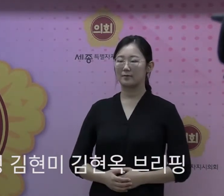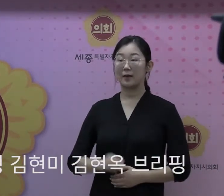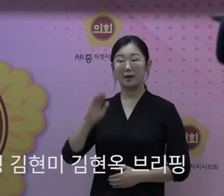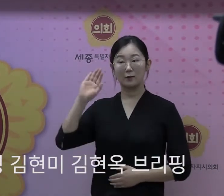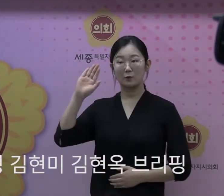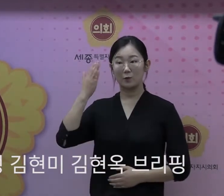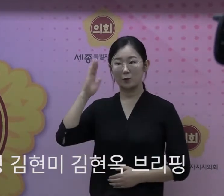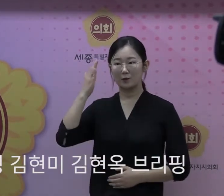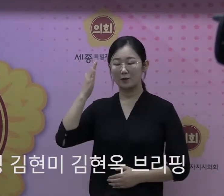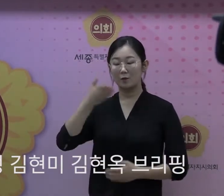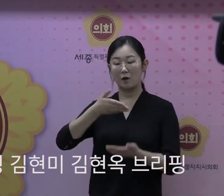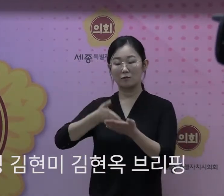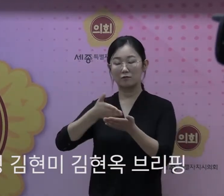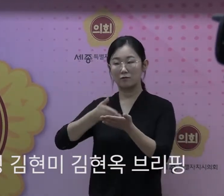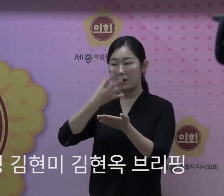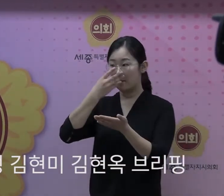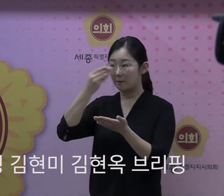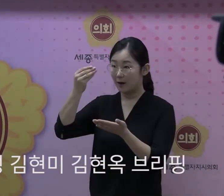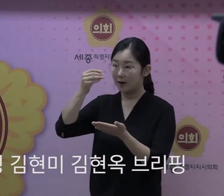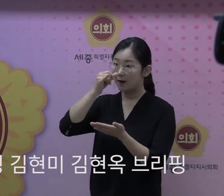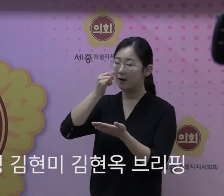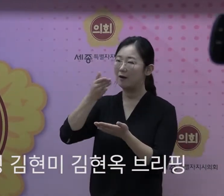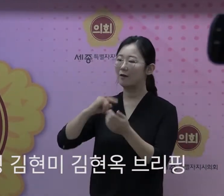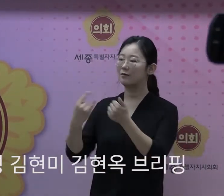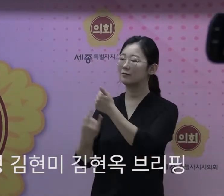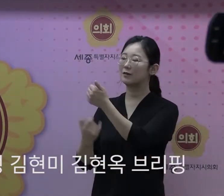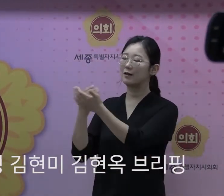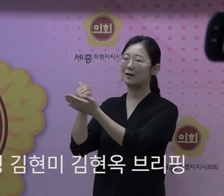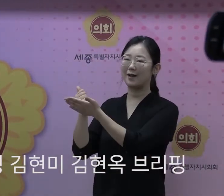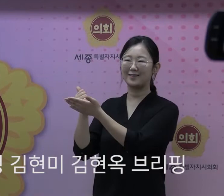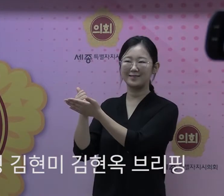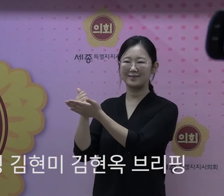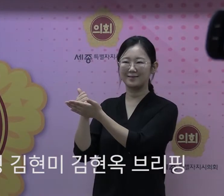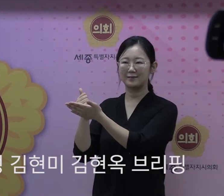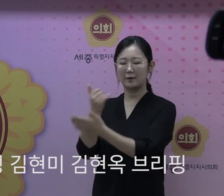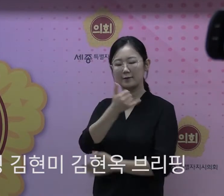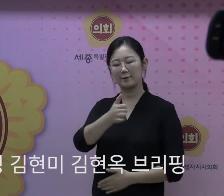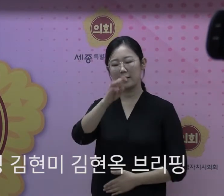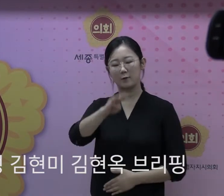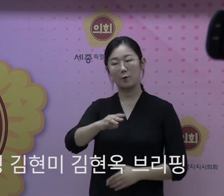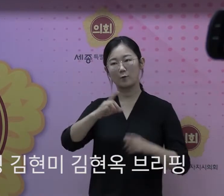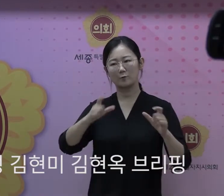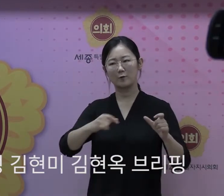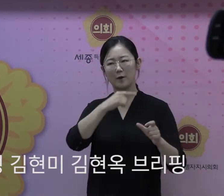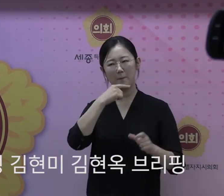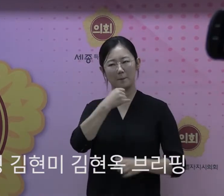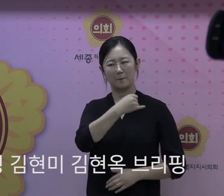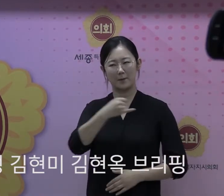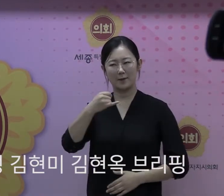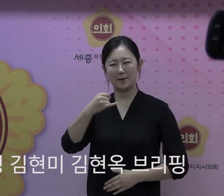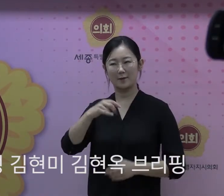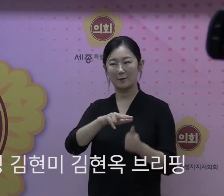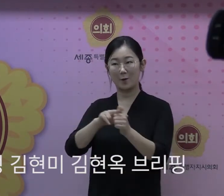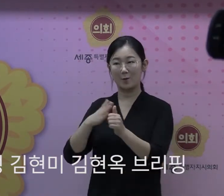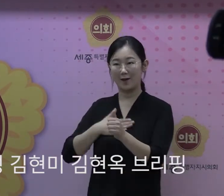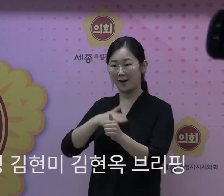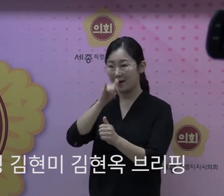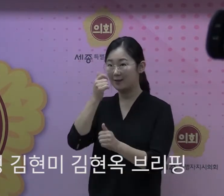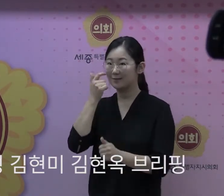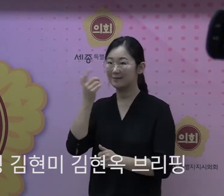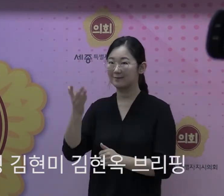최근 그 뉴스를 통해 가지고 우리 위원장님께서도 새벽시 빚이 얼마나 있는지 대충 알고 계시죠?